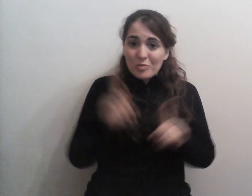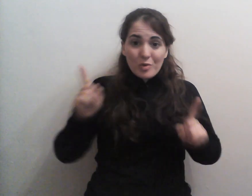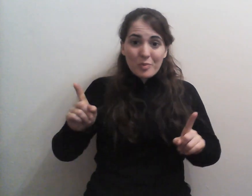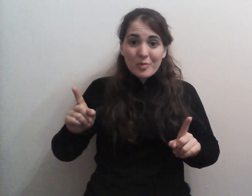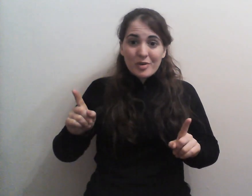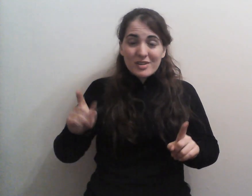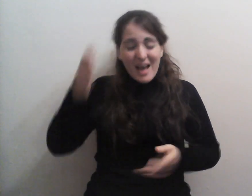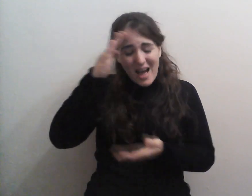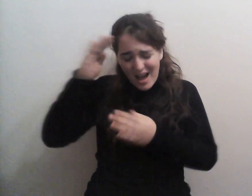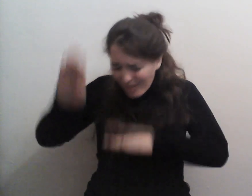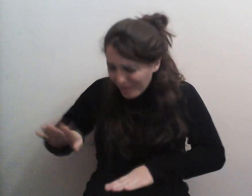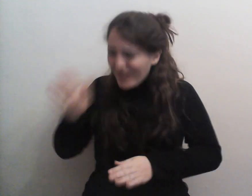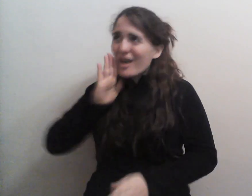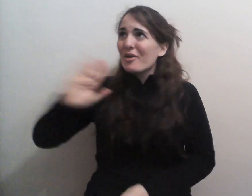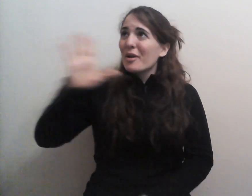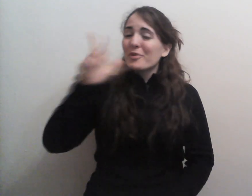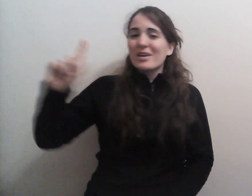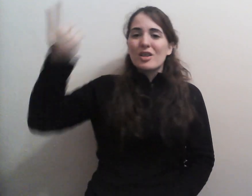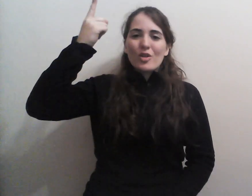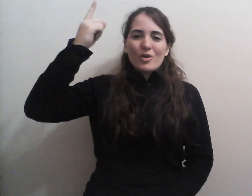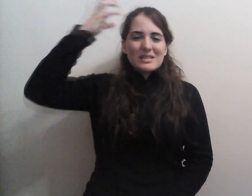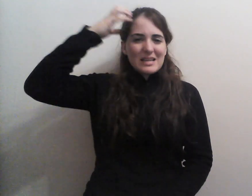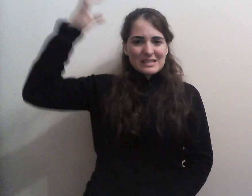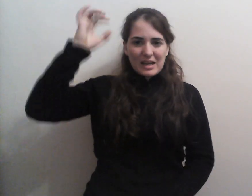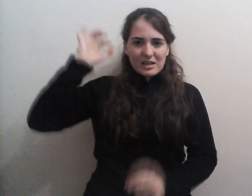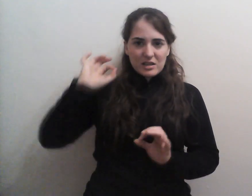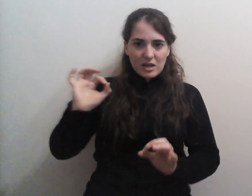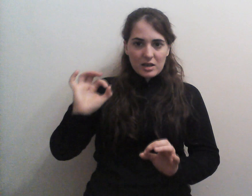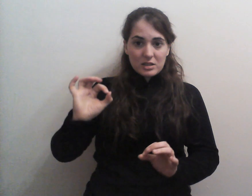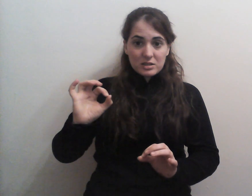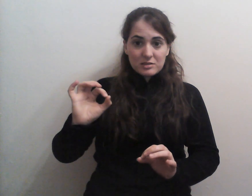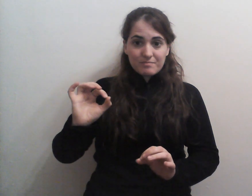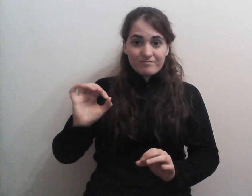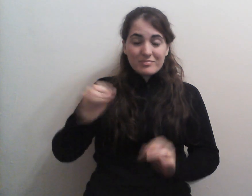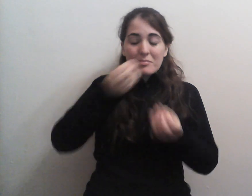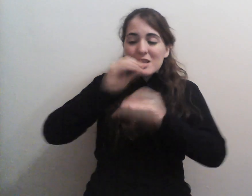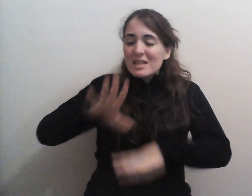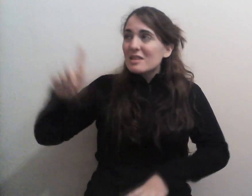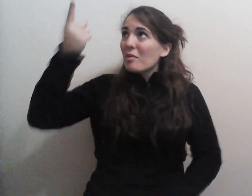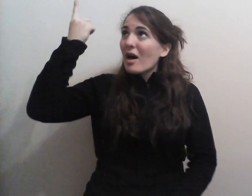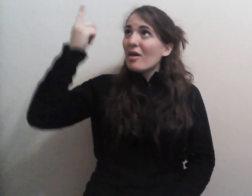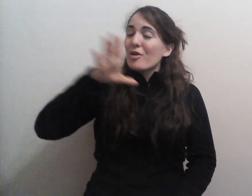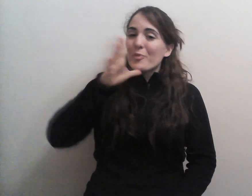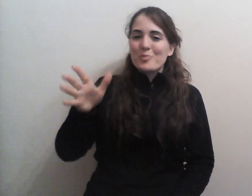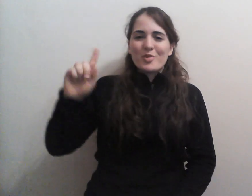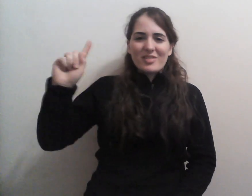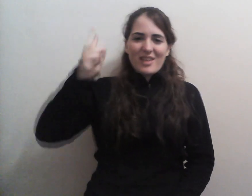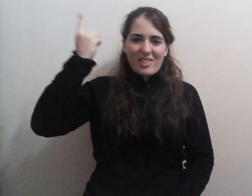Señor, Él es Rey. Bendecimos a Dios por su Deidad. Y todas las obras que Dios hace en la